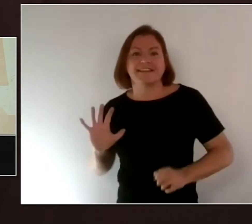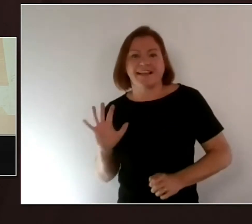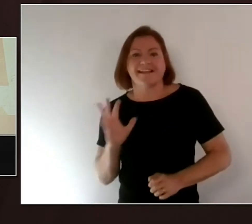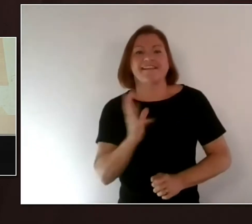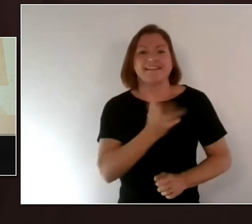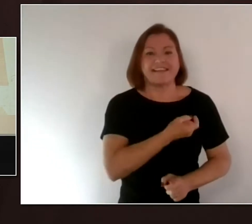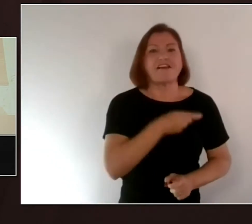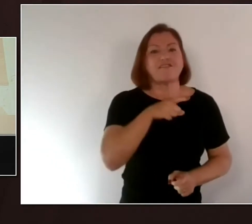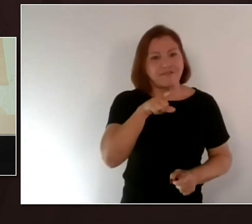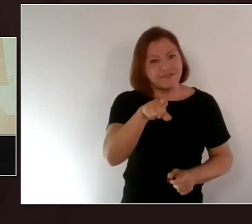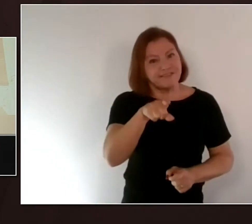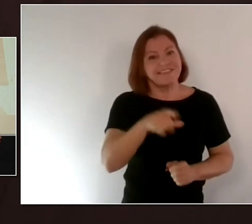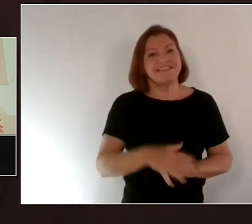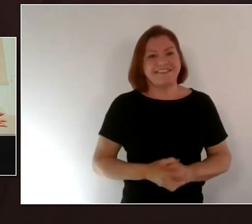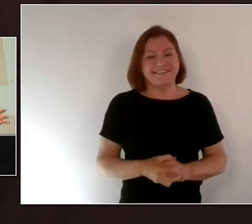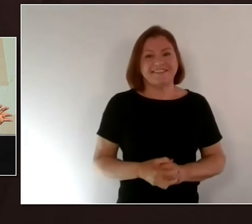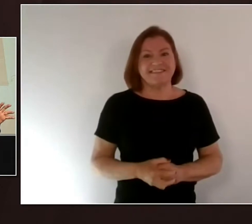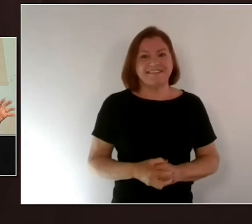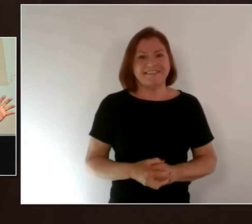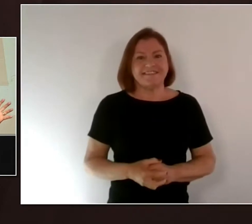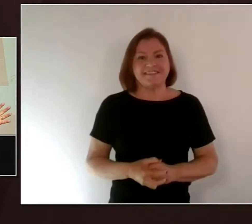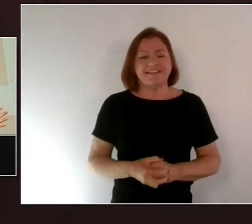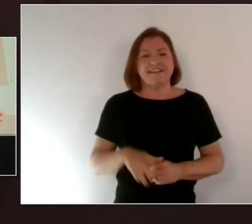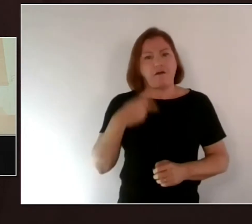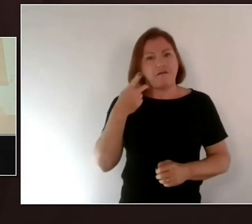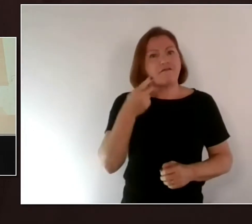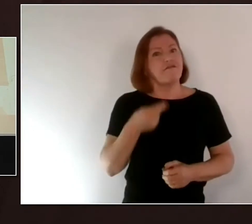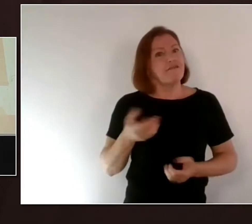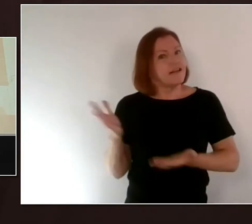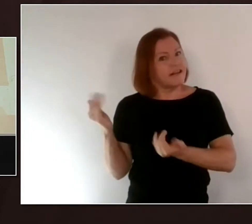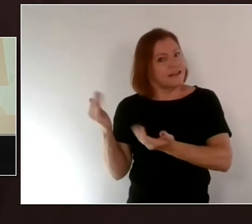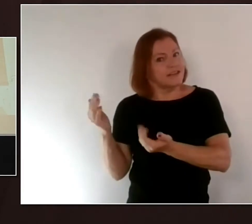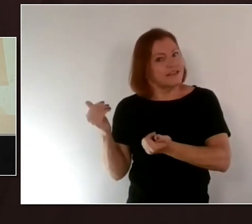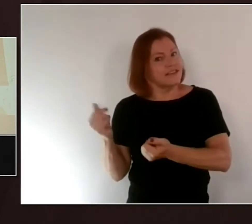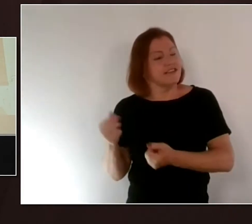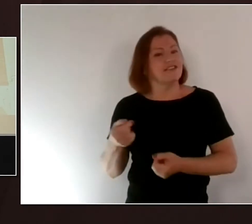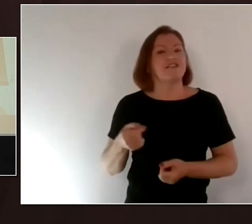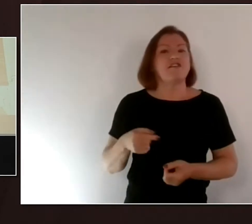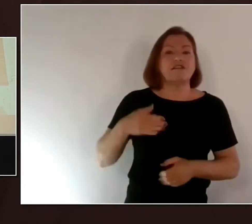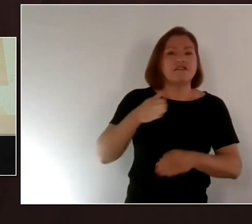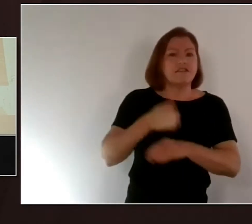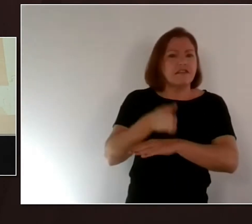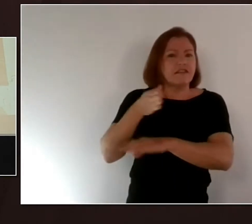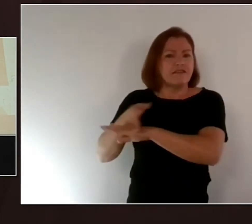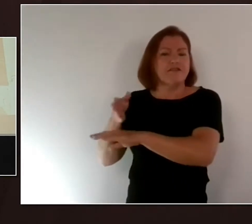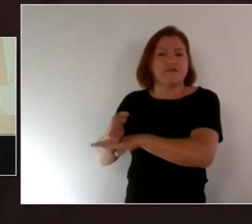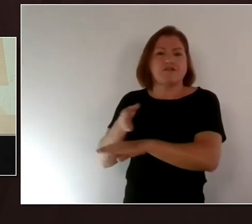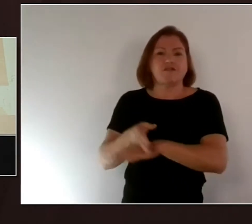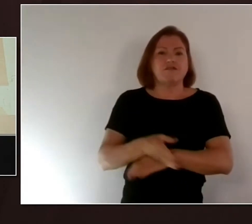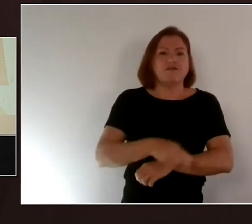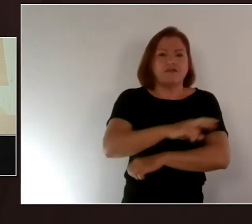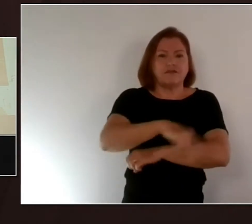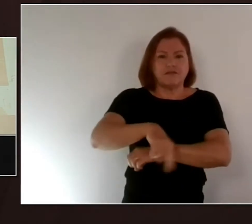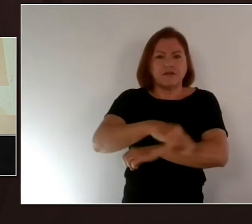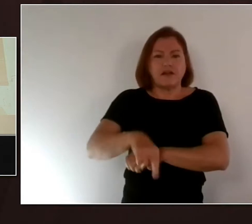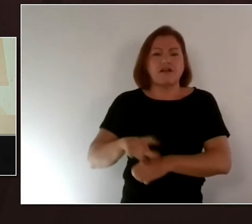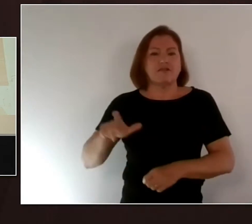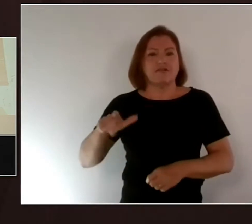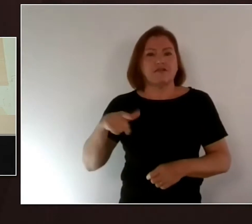irmãos, eu falei para os jovens, aqueles que participaram da saída ontem, estão